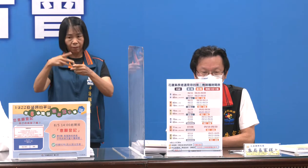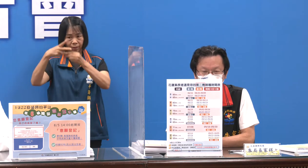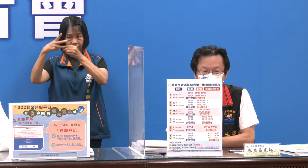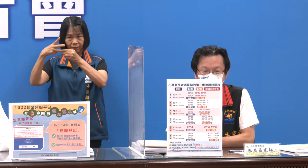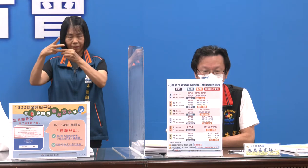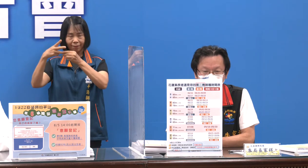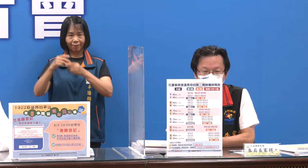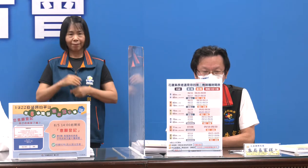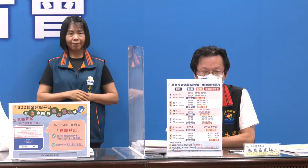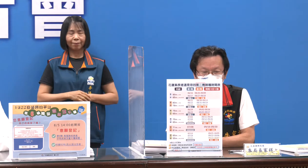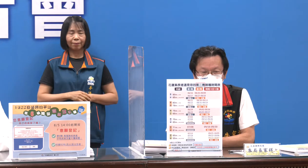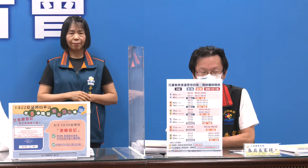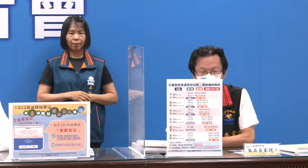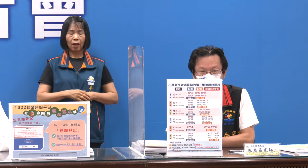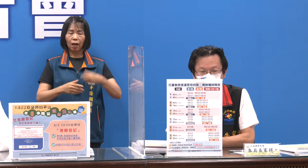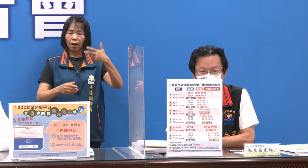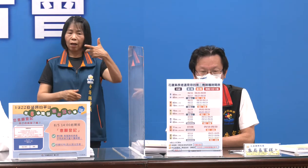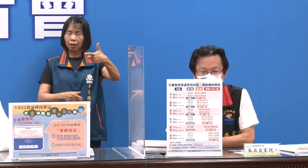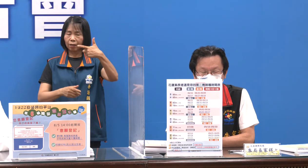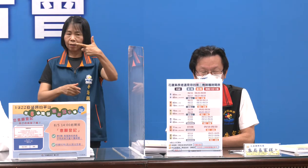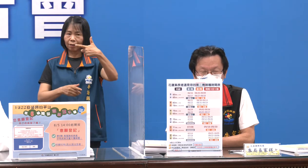波大概在